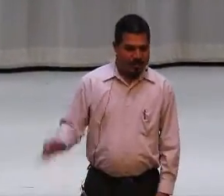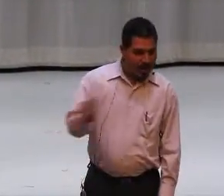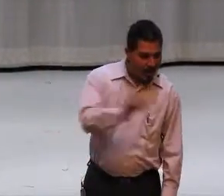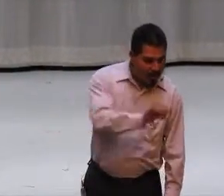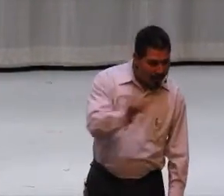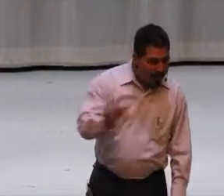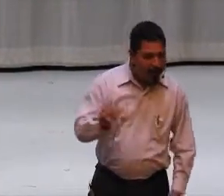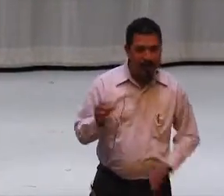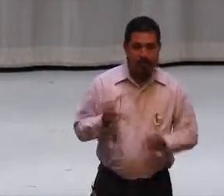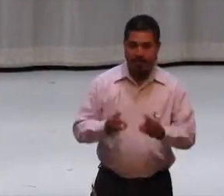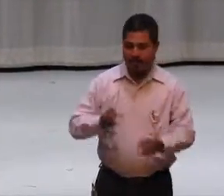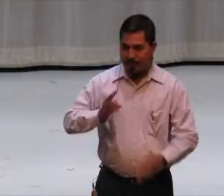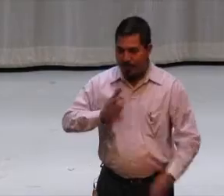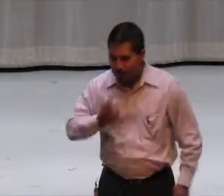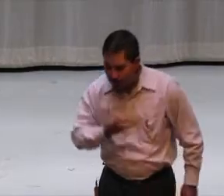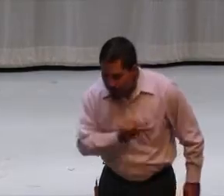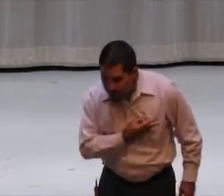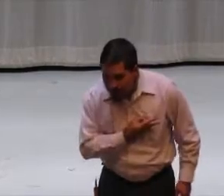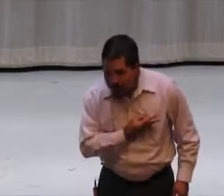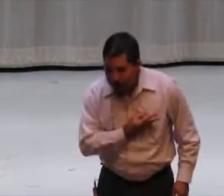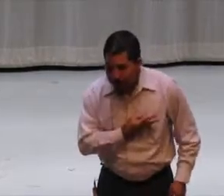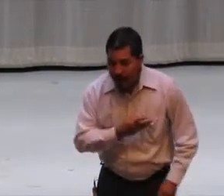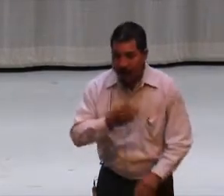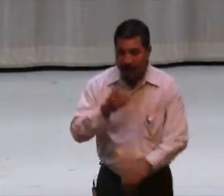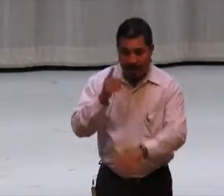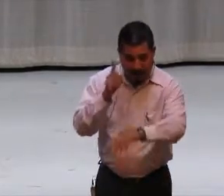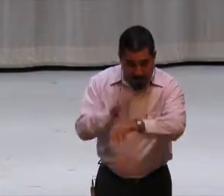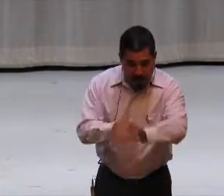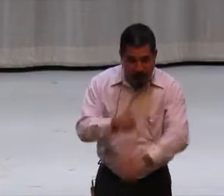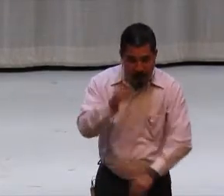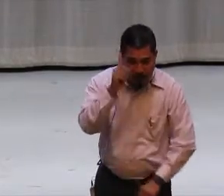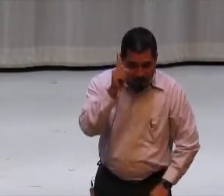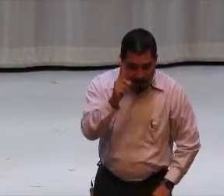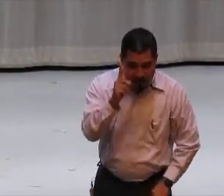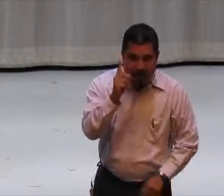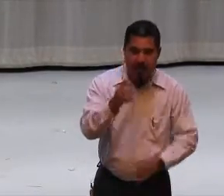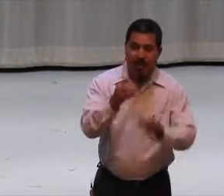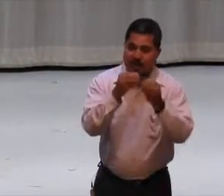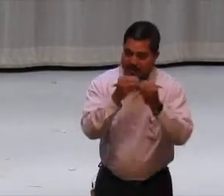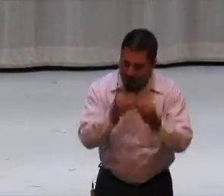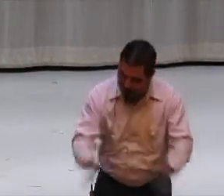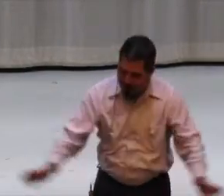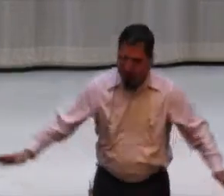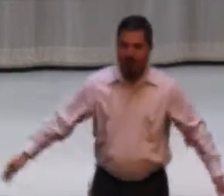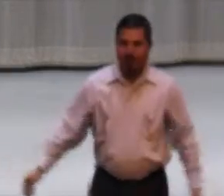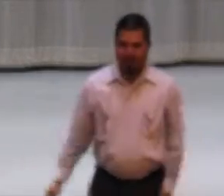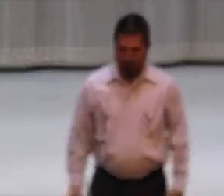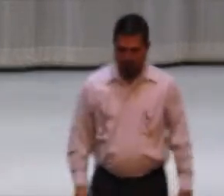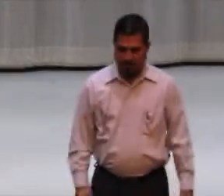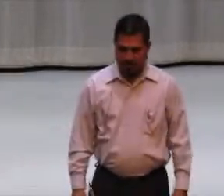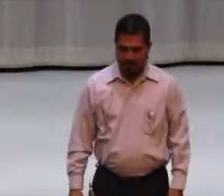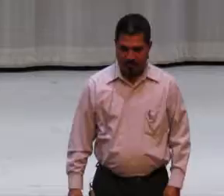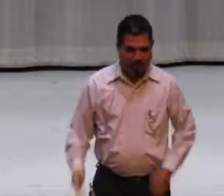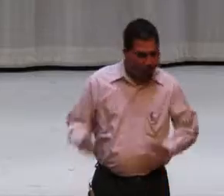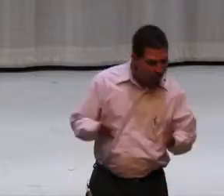De igual manera, para nosotros, el tiempo, una vez, se va a acabar. Con la